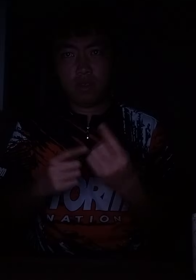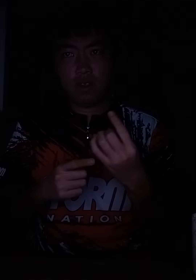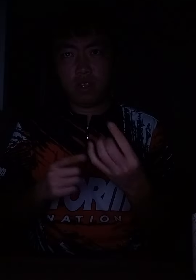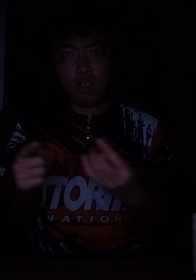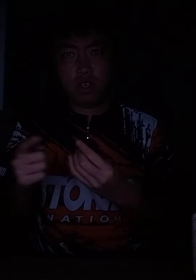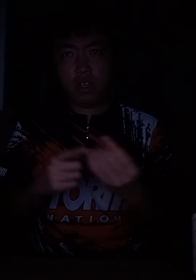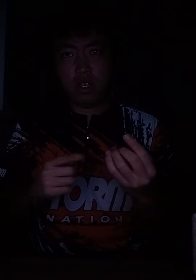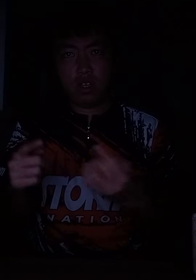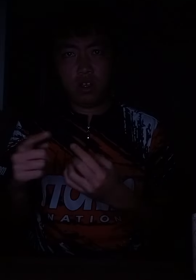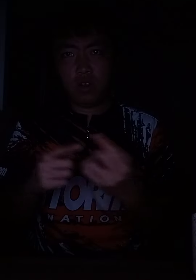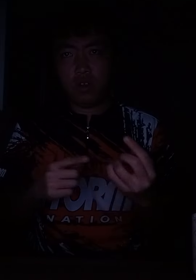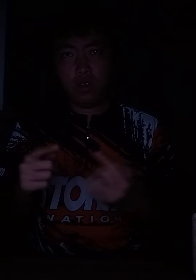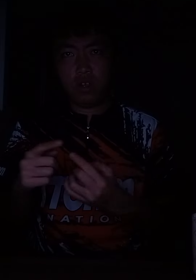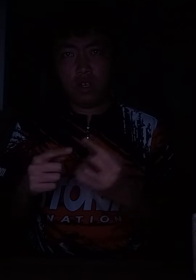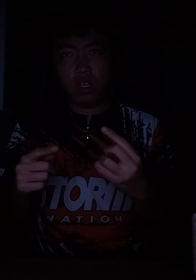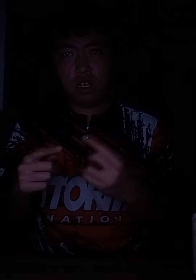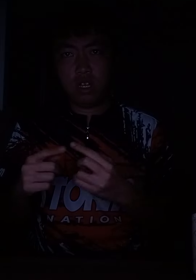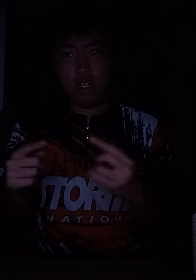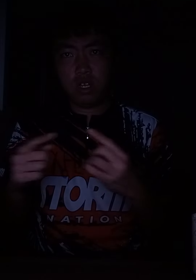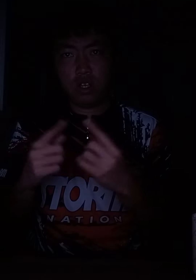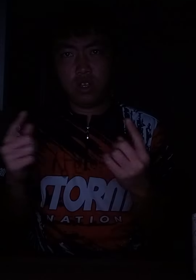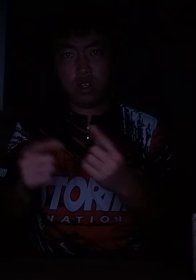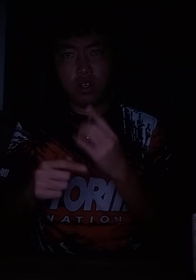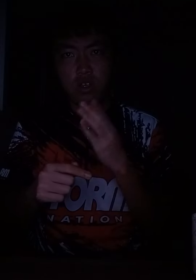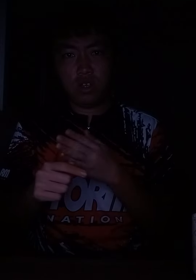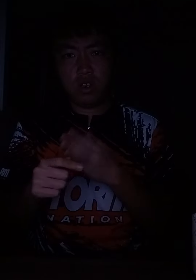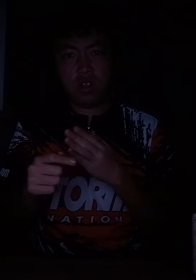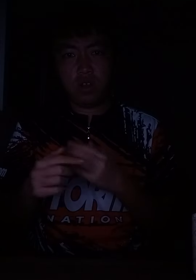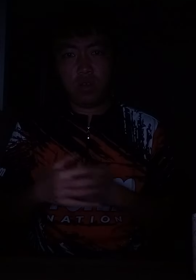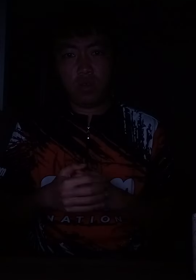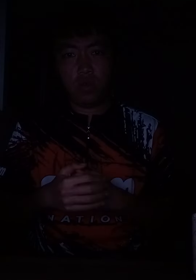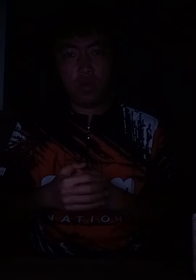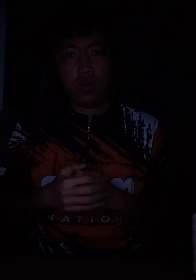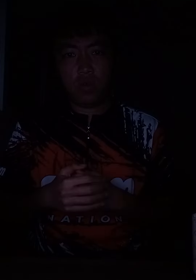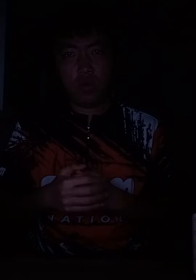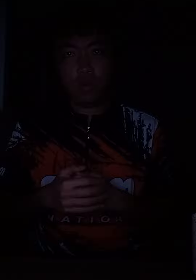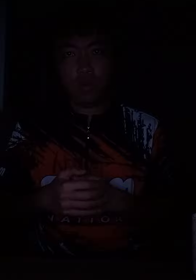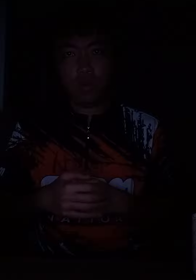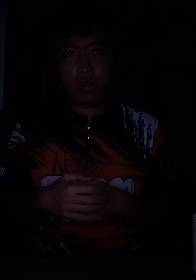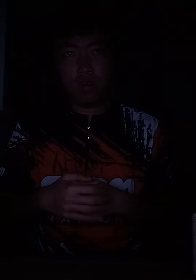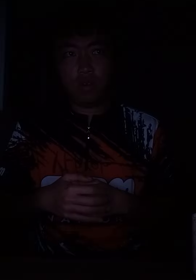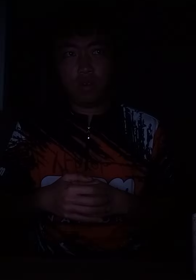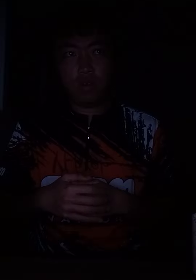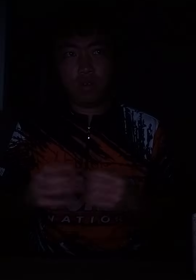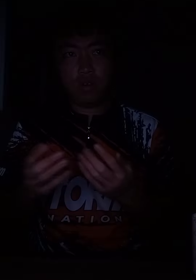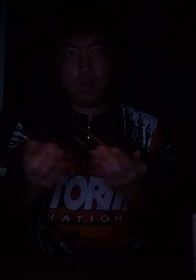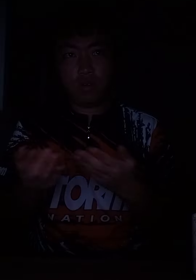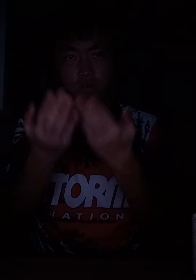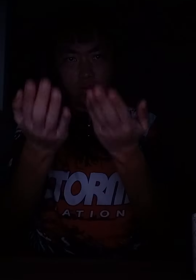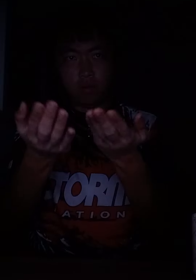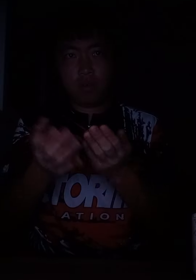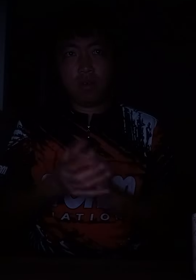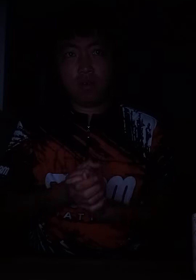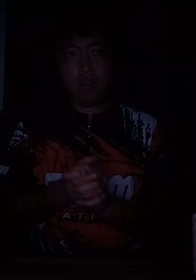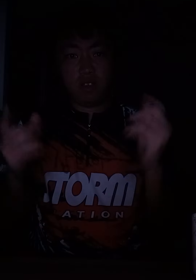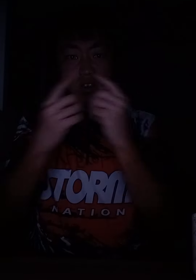찾아가서 안전요원도 없는 곳에서 해수욕하시면 또 안 될 것 같습니다. 다음 소식 전해주시죠. 예, 다음 소식 전해드립니다. 마스크를 쓰지